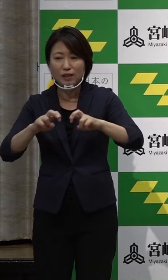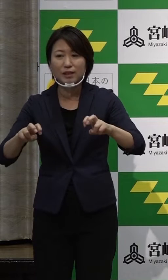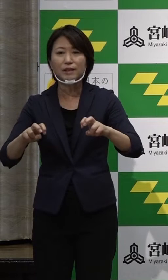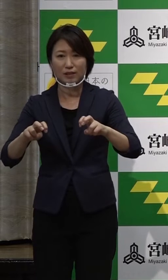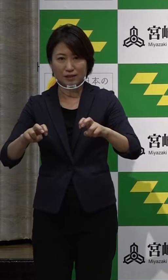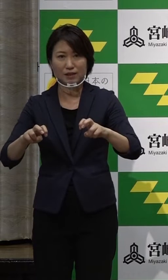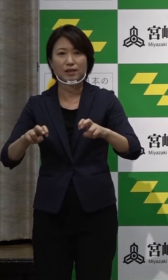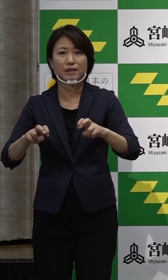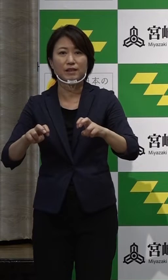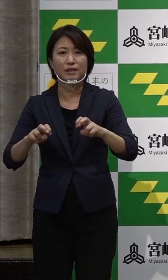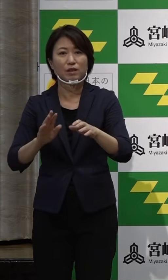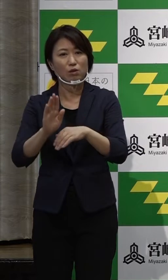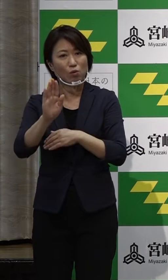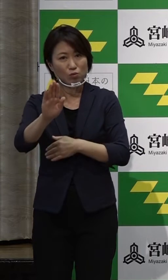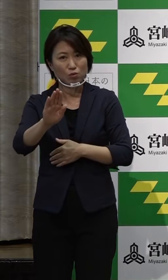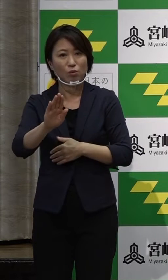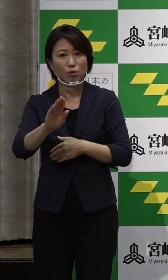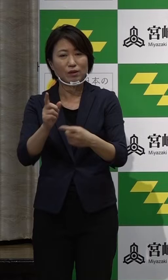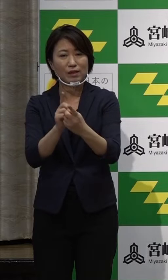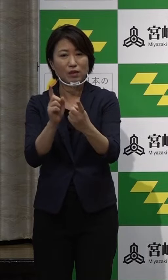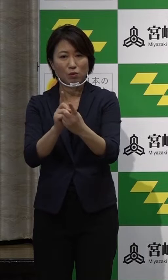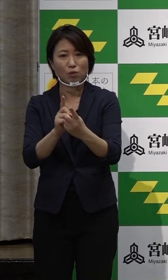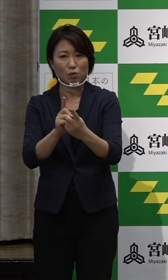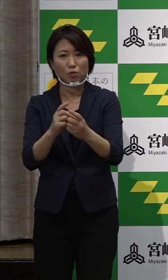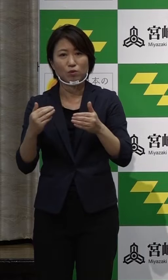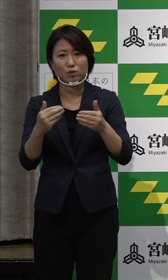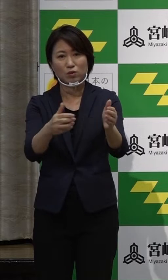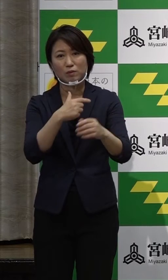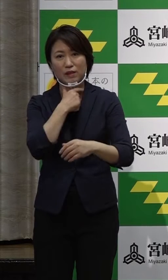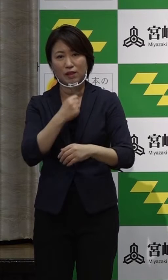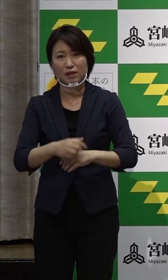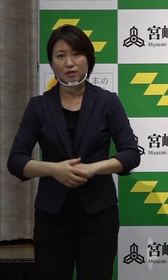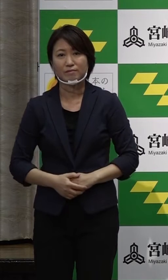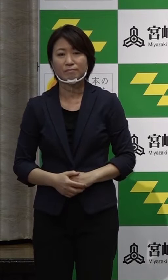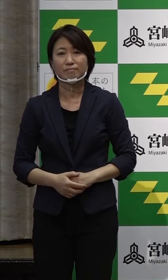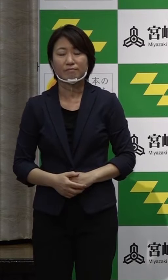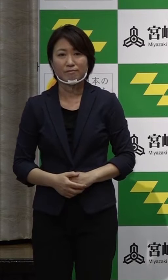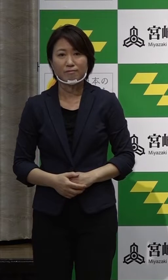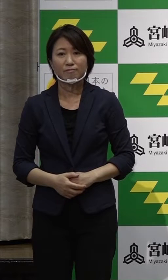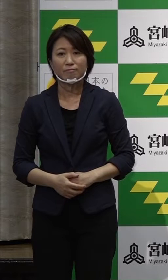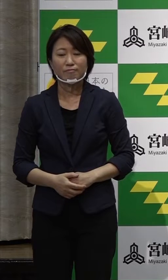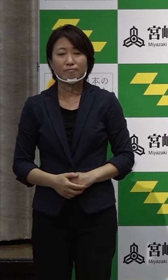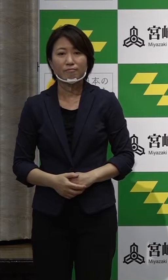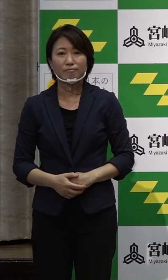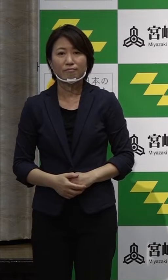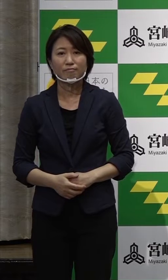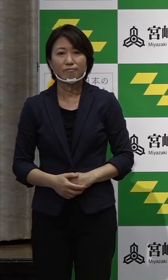とも対応を図っていきたいと考えております。